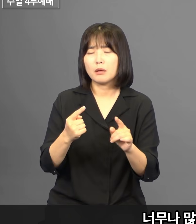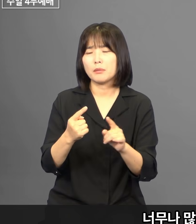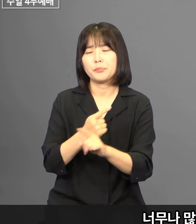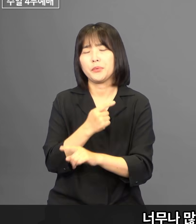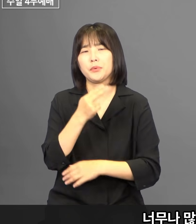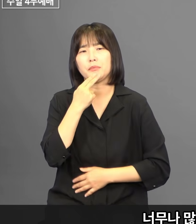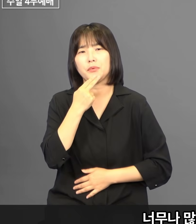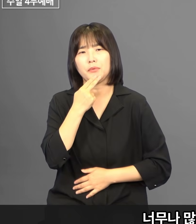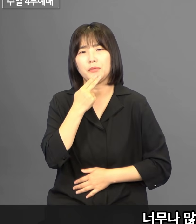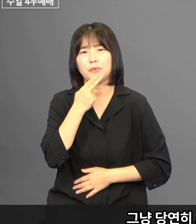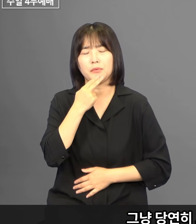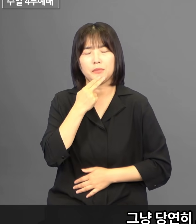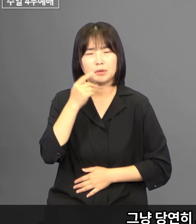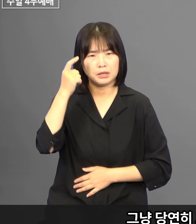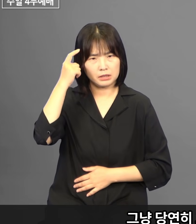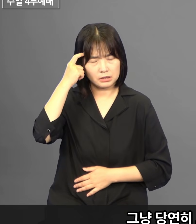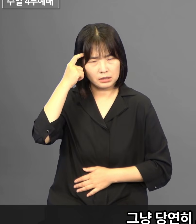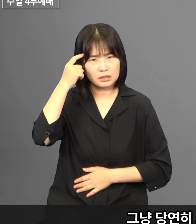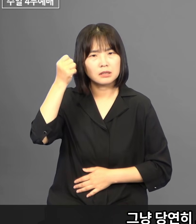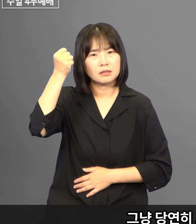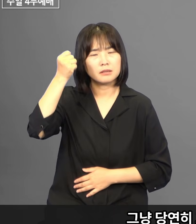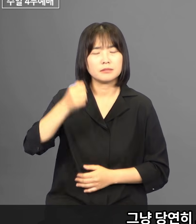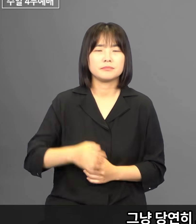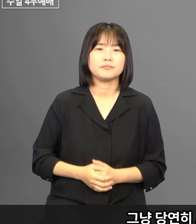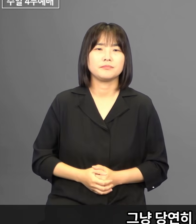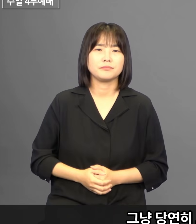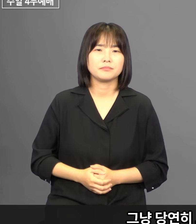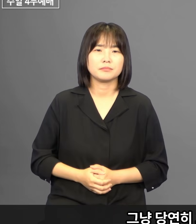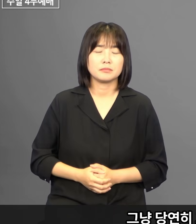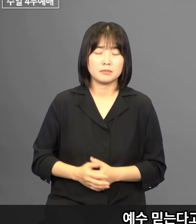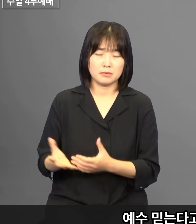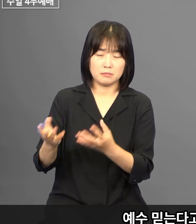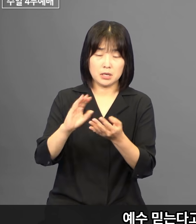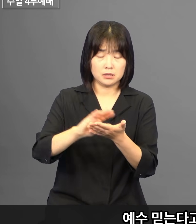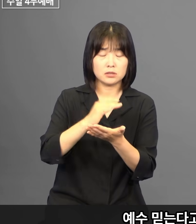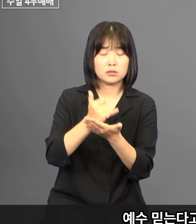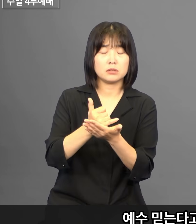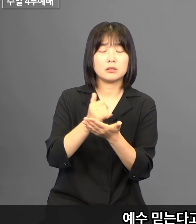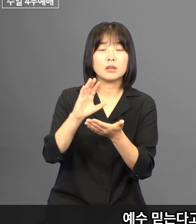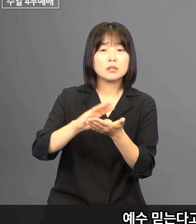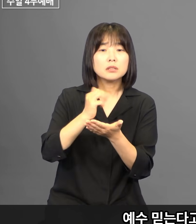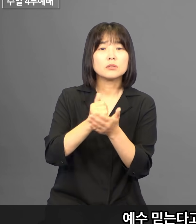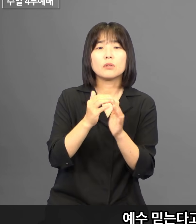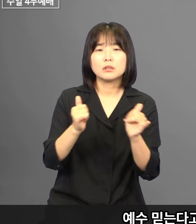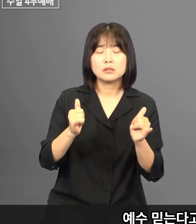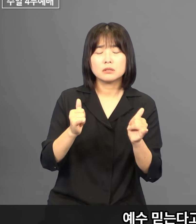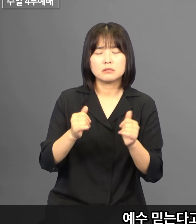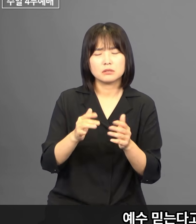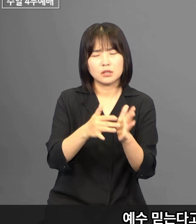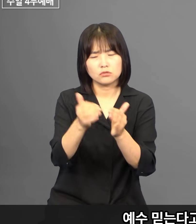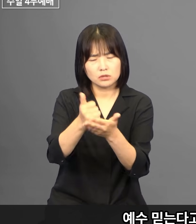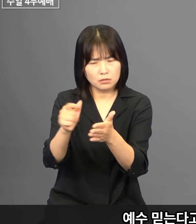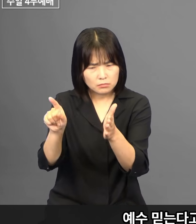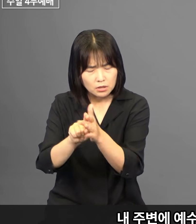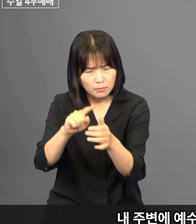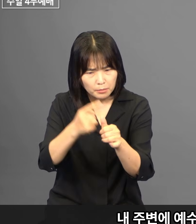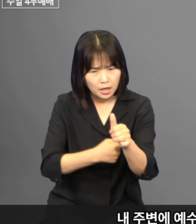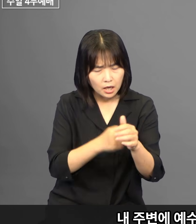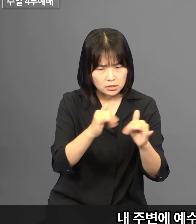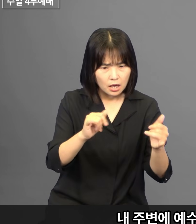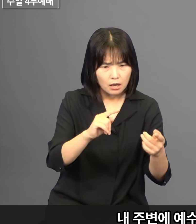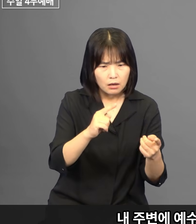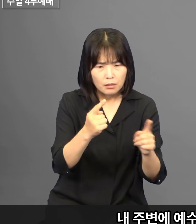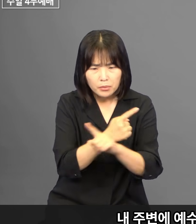너무나 많은 그리스도인들이 그냥 당연히 그렇게 생각을 합니다. 예수 믿는다고 사람이 다 변하겠어?